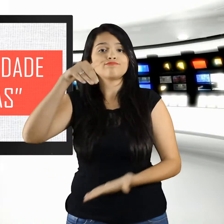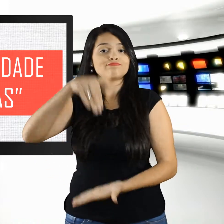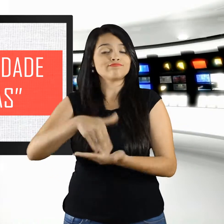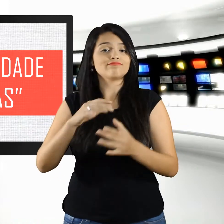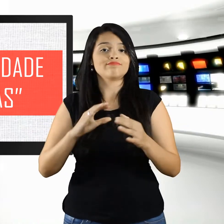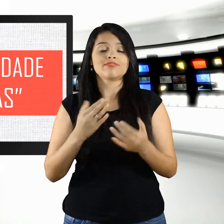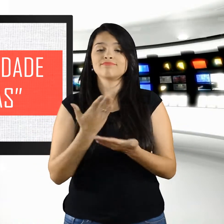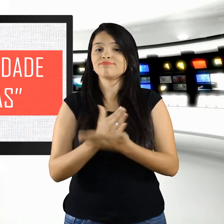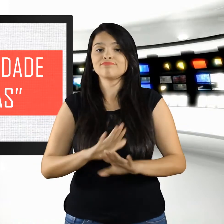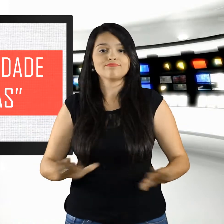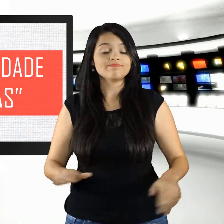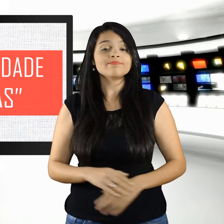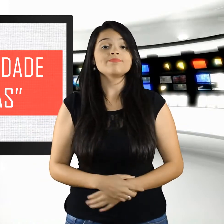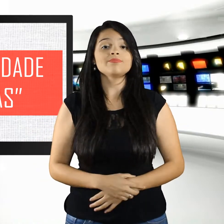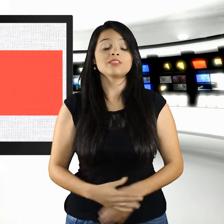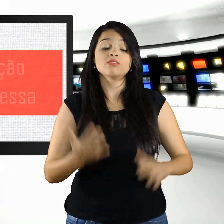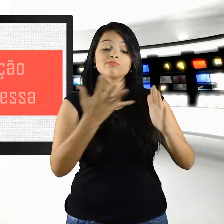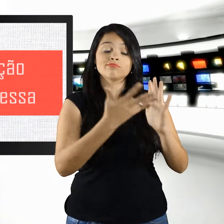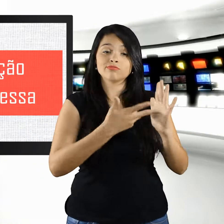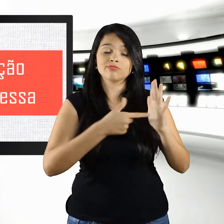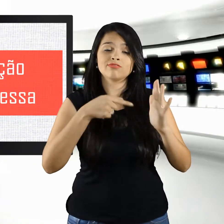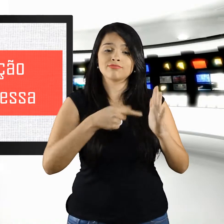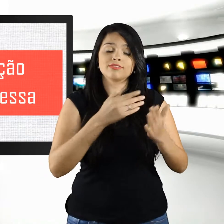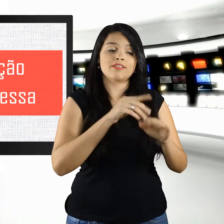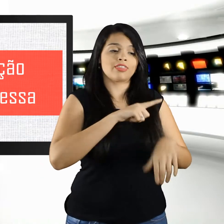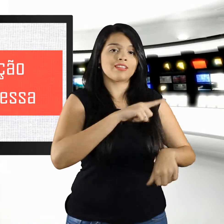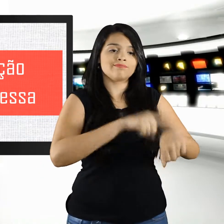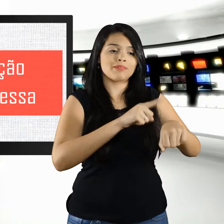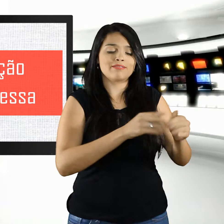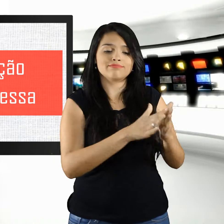Em relação ao prazo de validade do ProLibras, que pelo decreto número